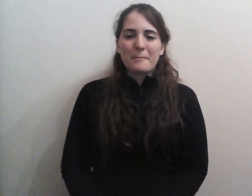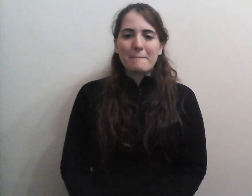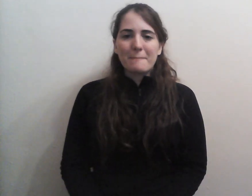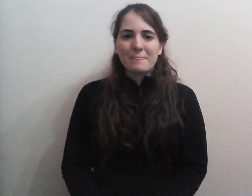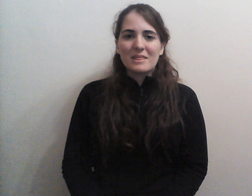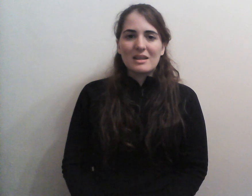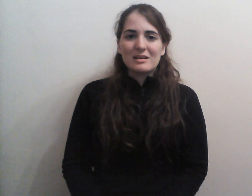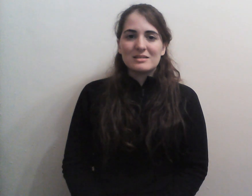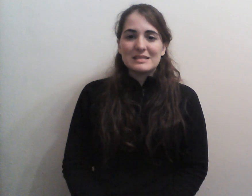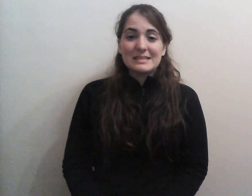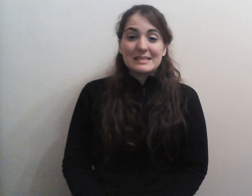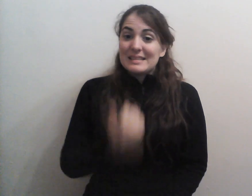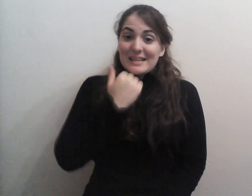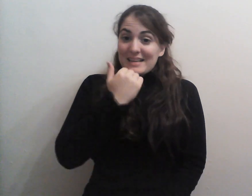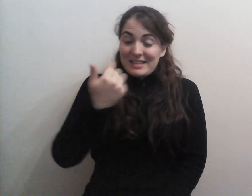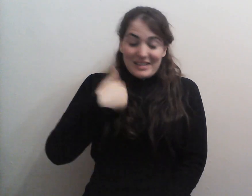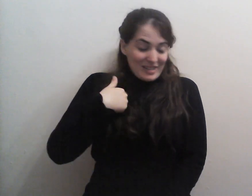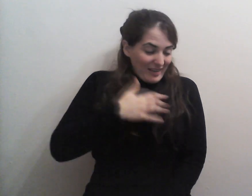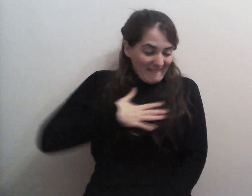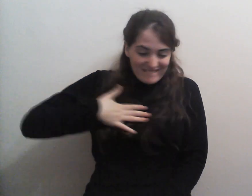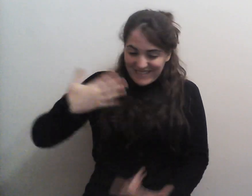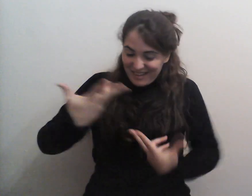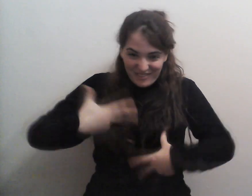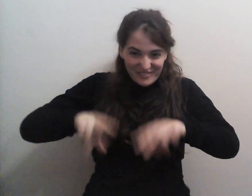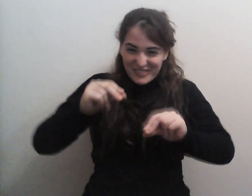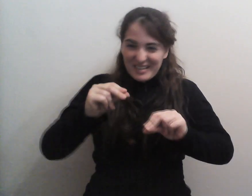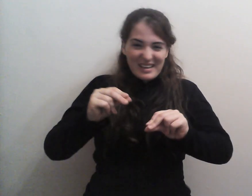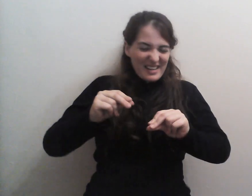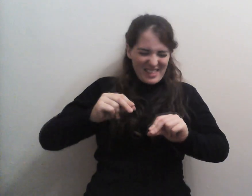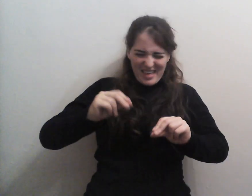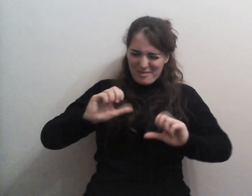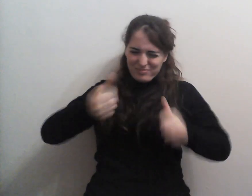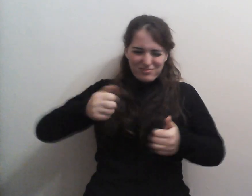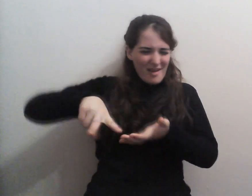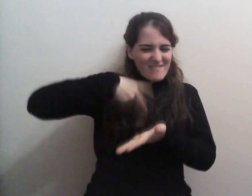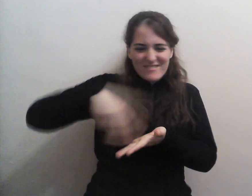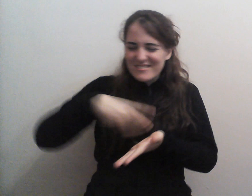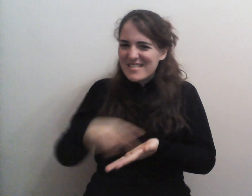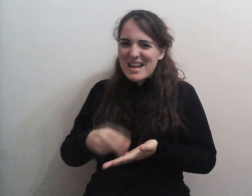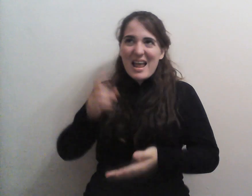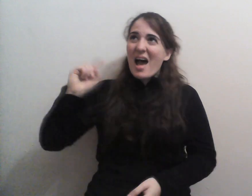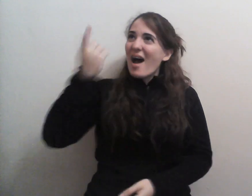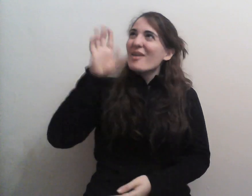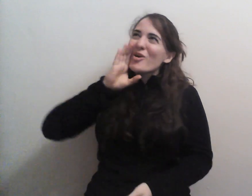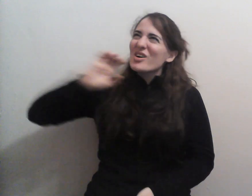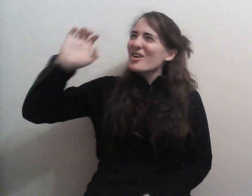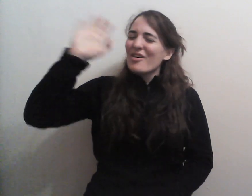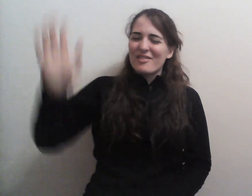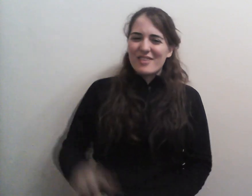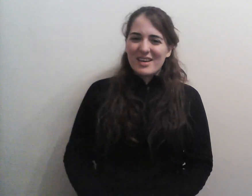Casi me gustaría acabar el sermón ahora mismo y empezar a danzar y bailar delante del Señor. Eso es precioso, ¿verdad? Hermanos, que lo que el Señor ha hecho por